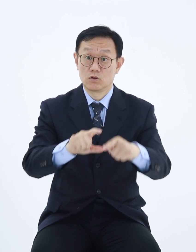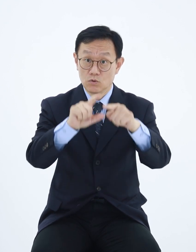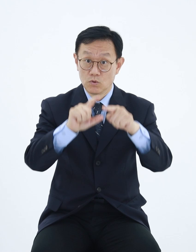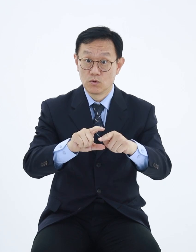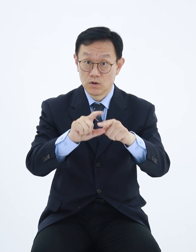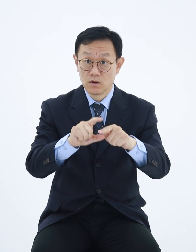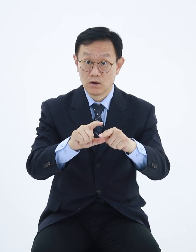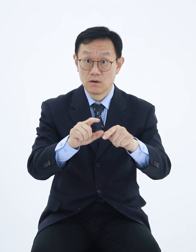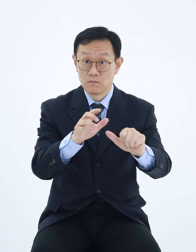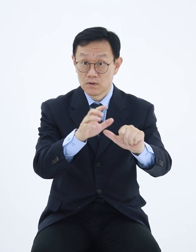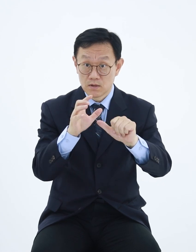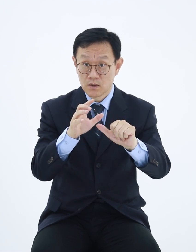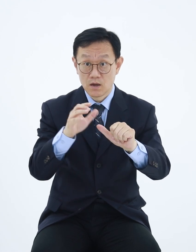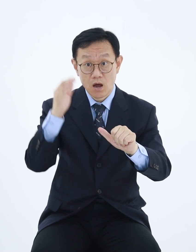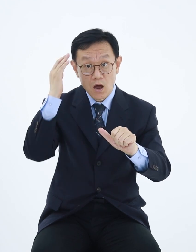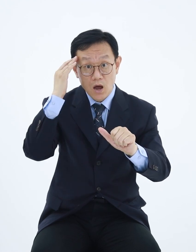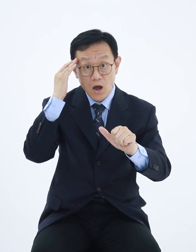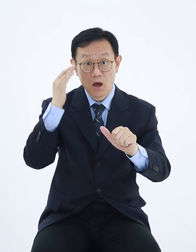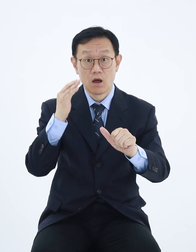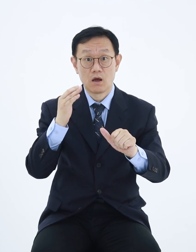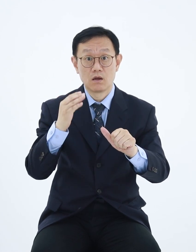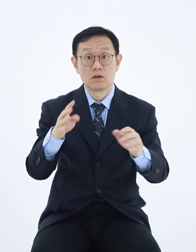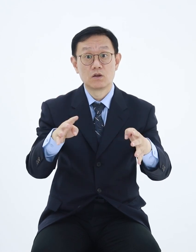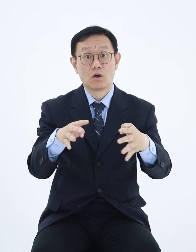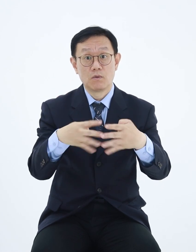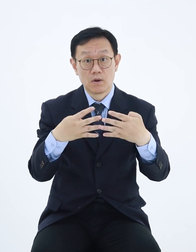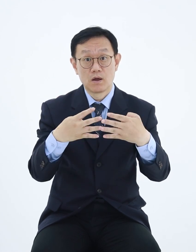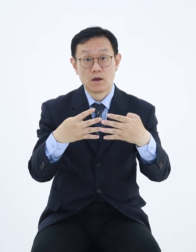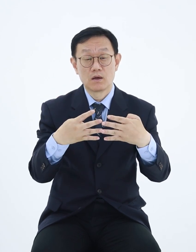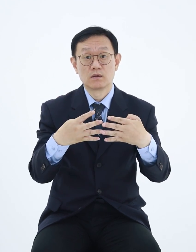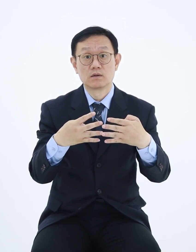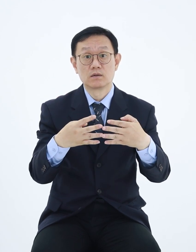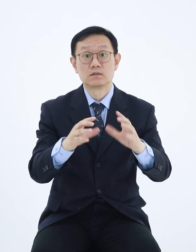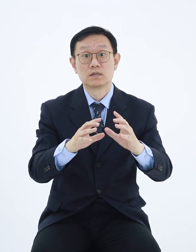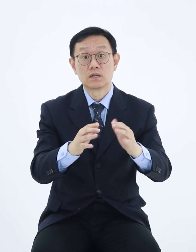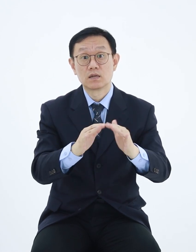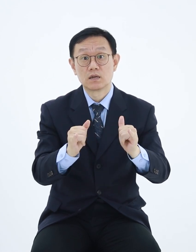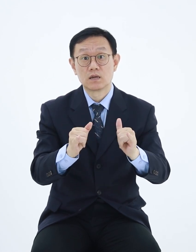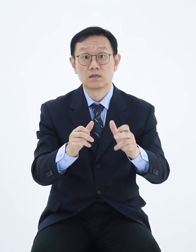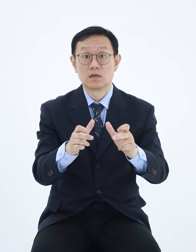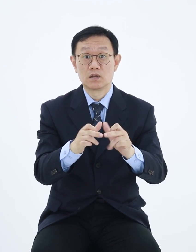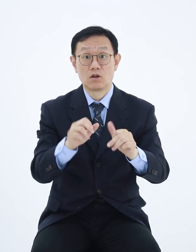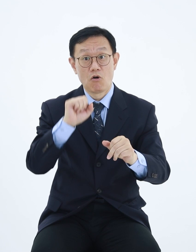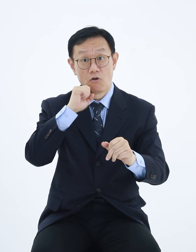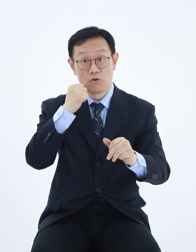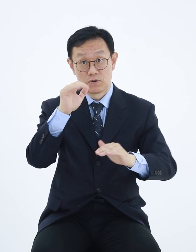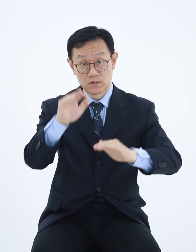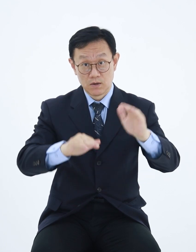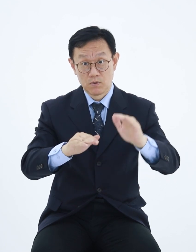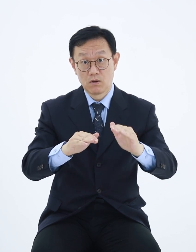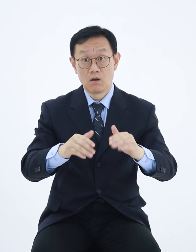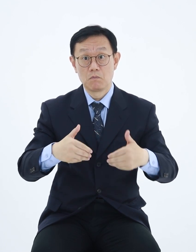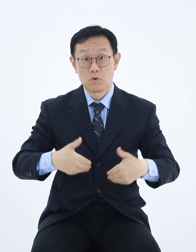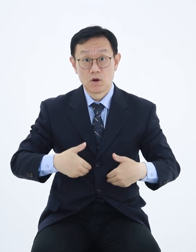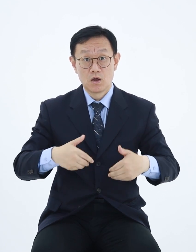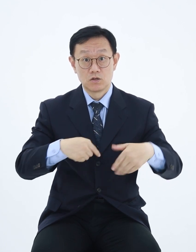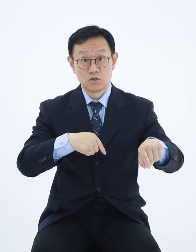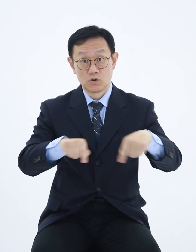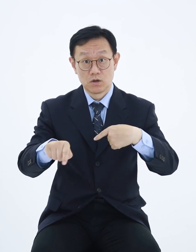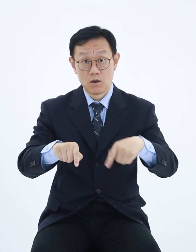수치를 바탕으로 우리나라가 협약 비준 당사국으로 장애인들이 겪는 어려움과 차별, 필요한 정책 등이 무엇인지